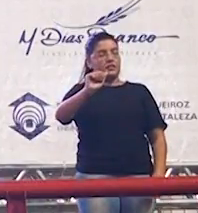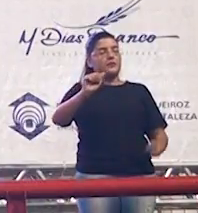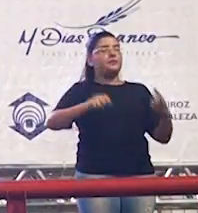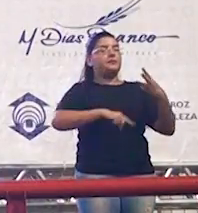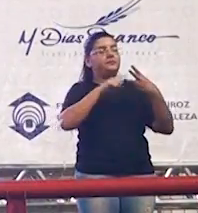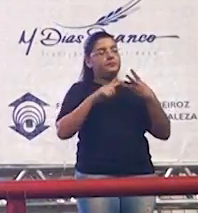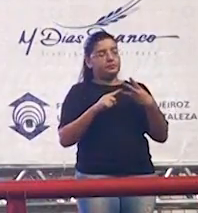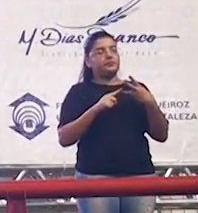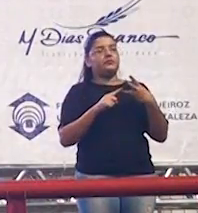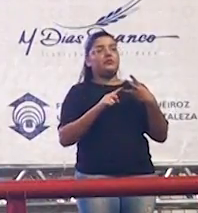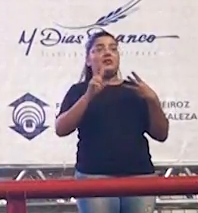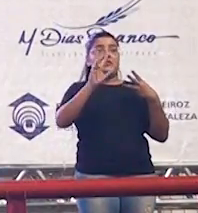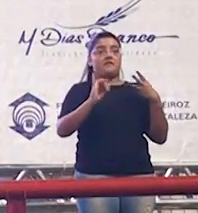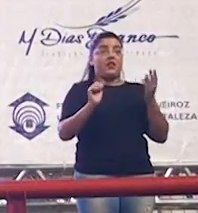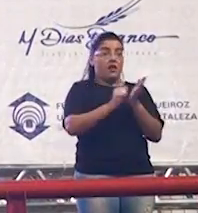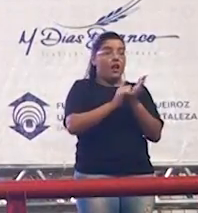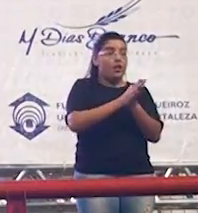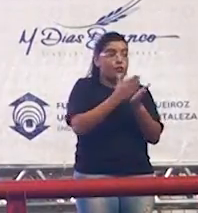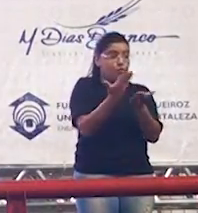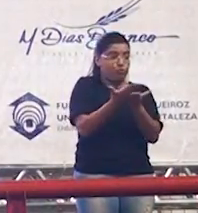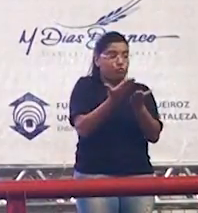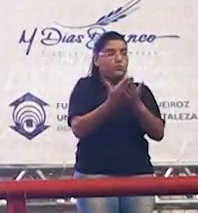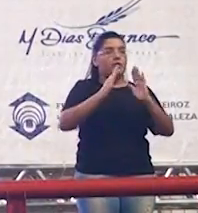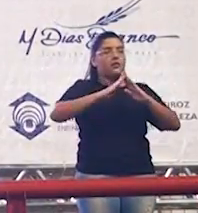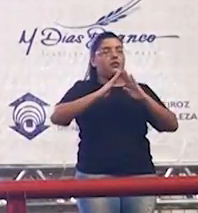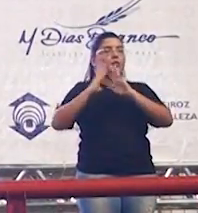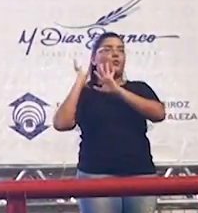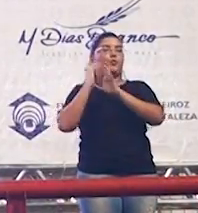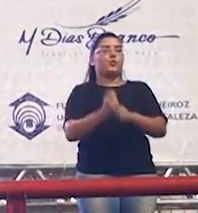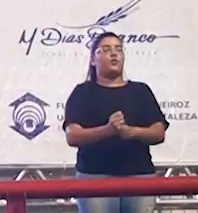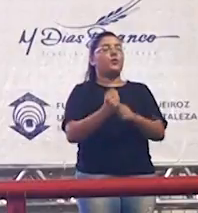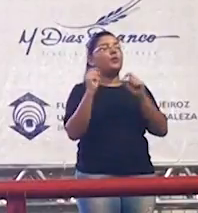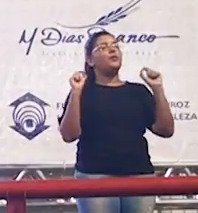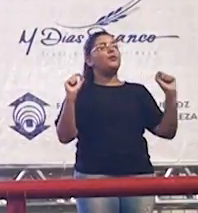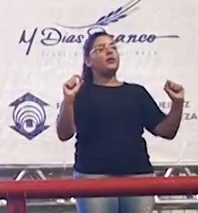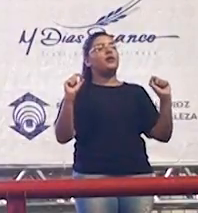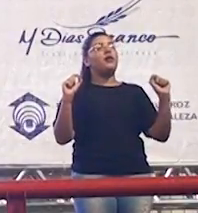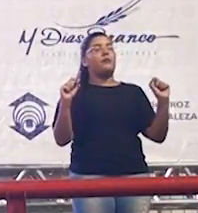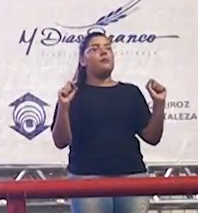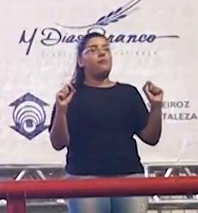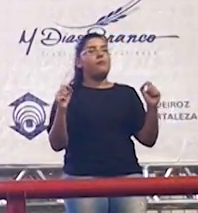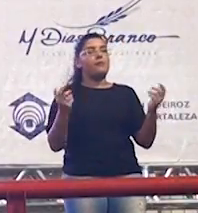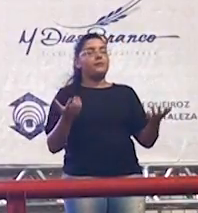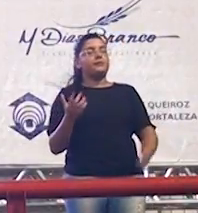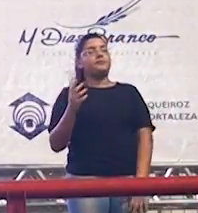Terceiro assunto que você vai anotar e vai estudar em casa, revisar.